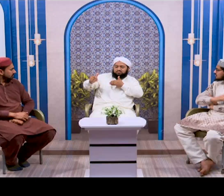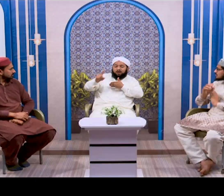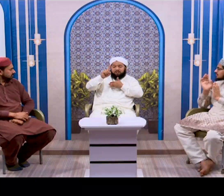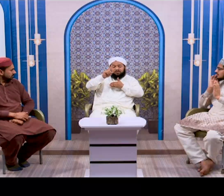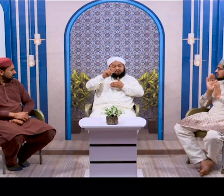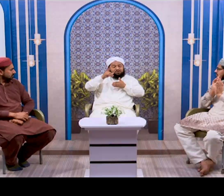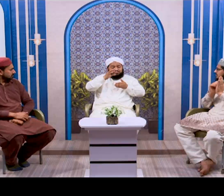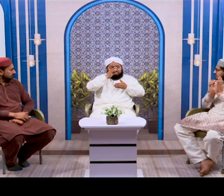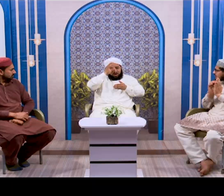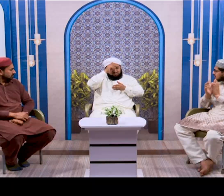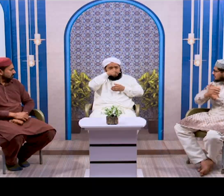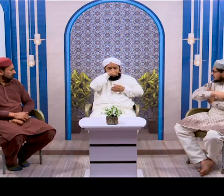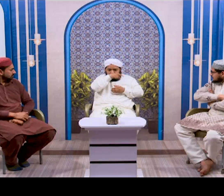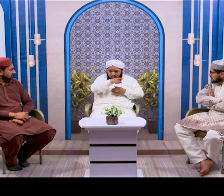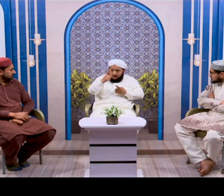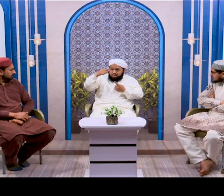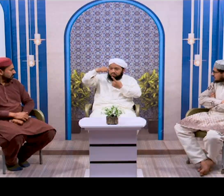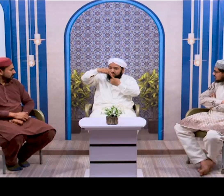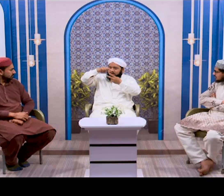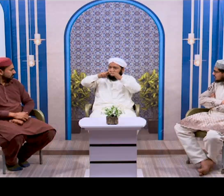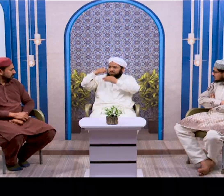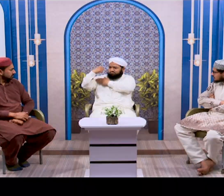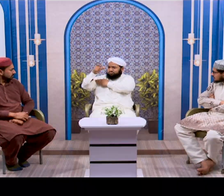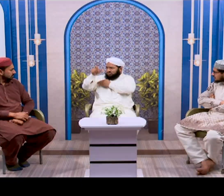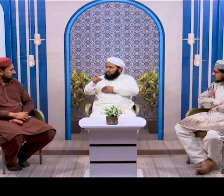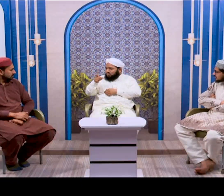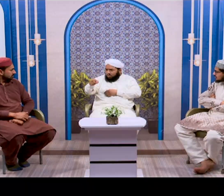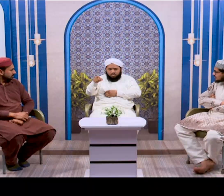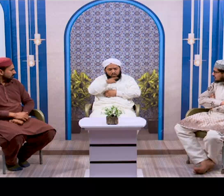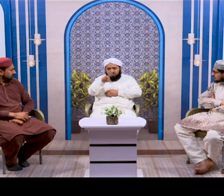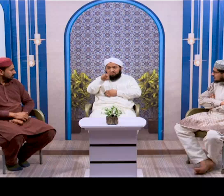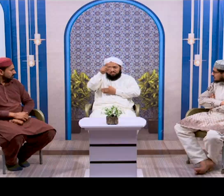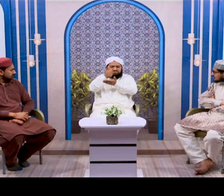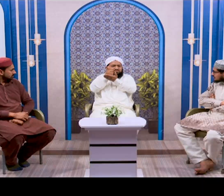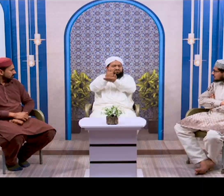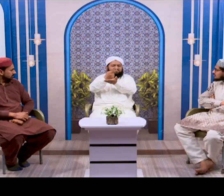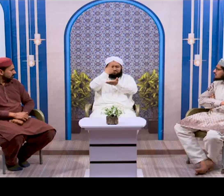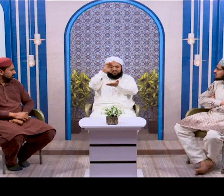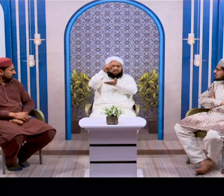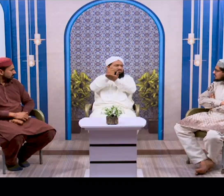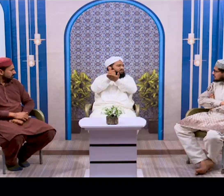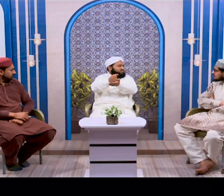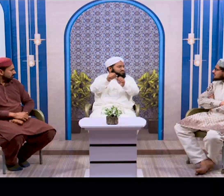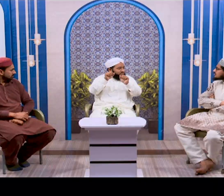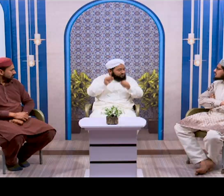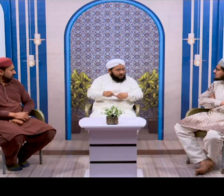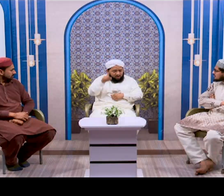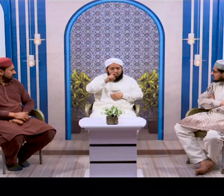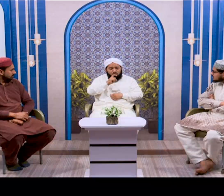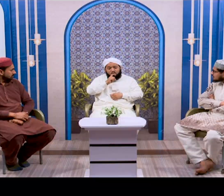سے بھی اپنی پناہ میں رکھے۔ انبیاء کرام علیہم السلام کا معجزہ ہو یا اولیاء کرام کی کرامت، یہ دونوں ہی اللہ پاک کی قدرت کے نشان